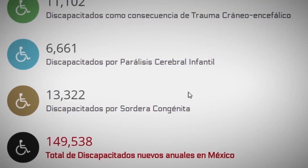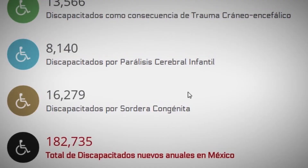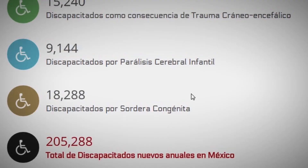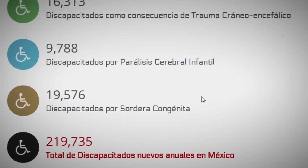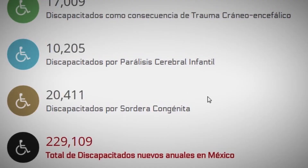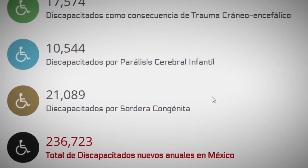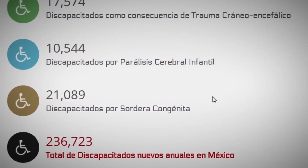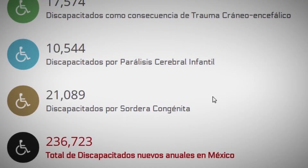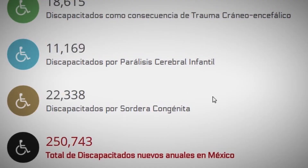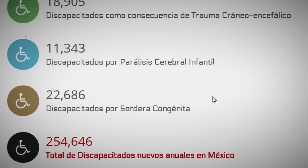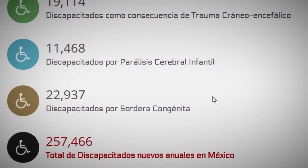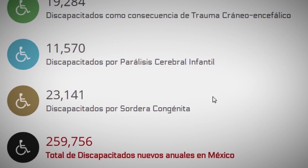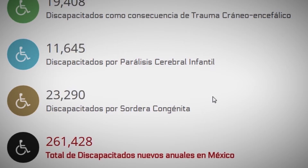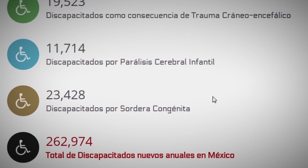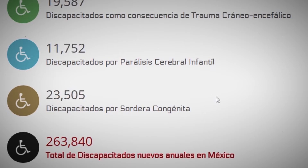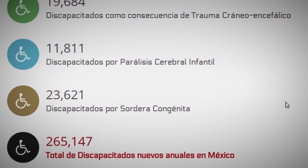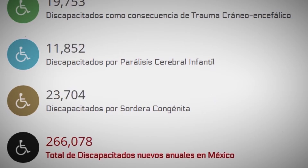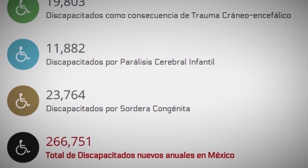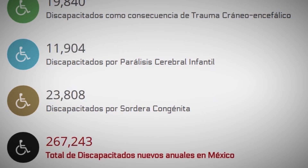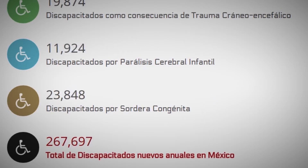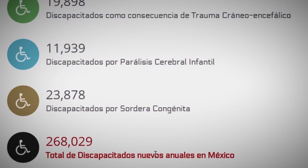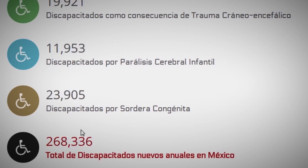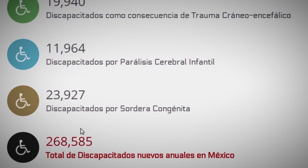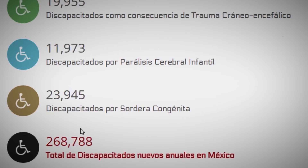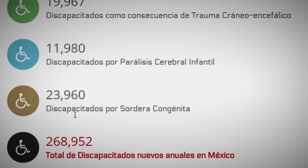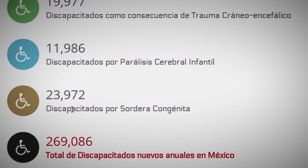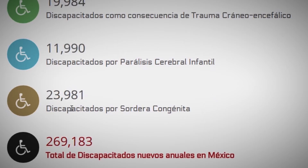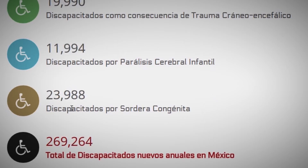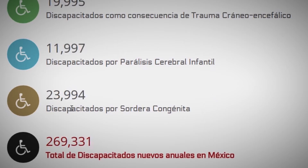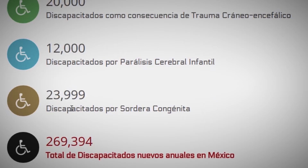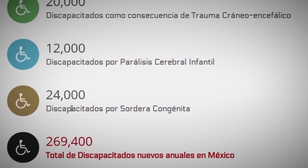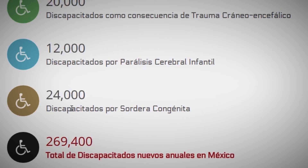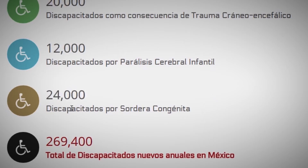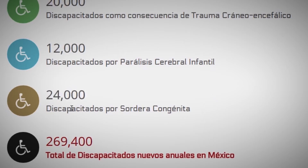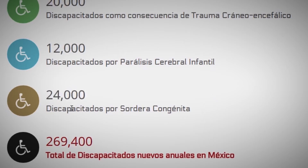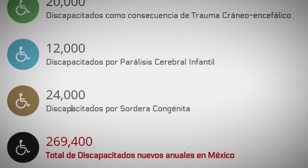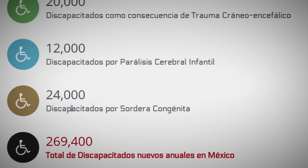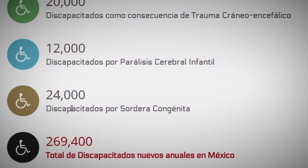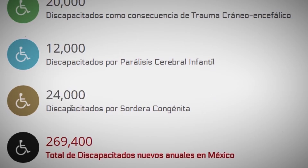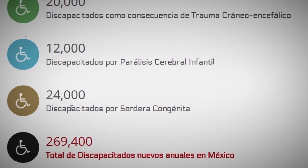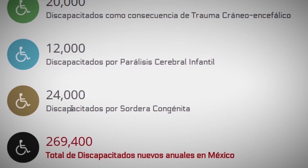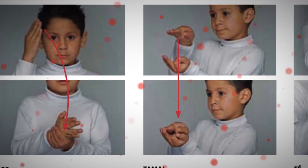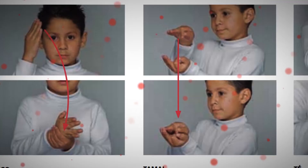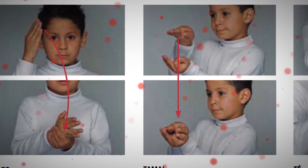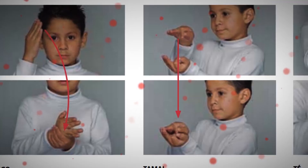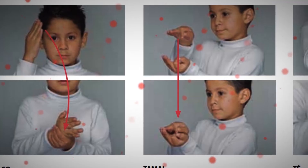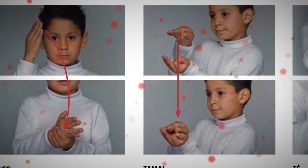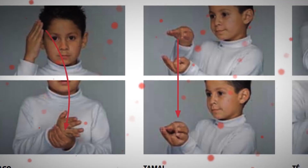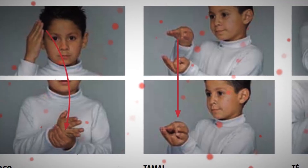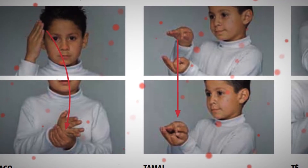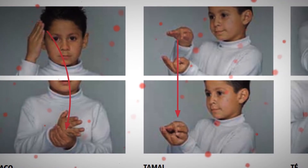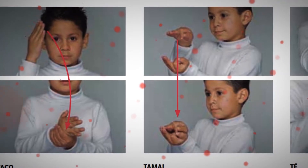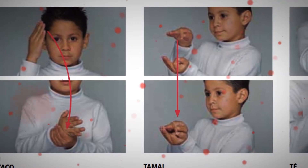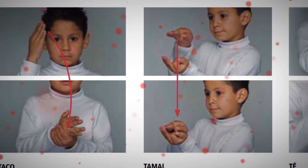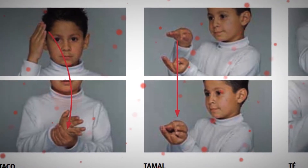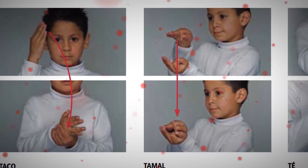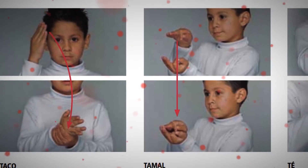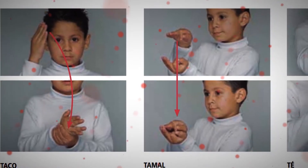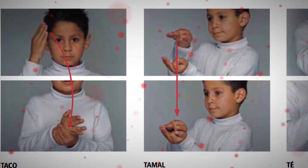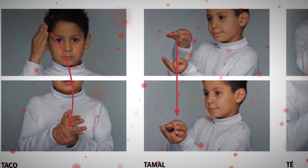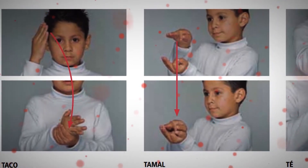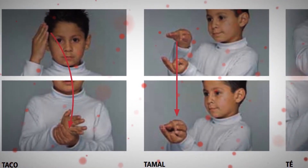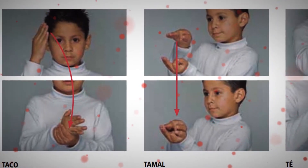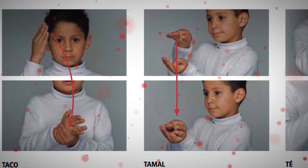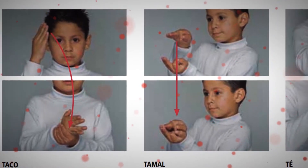Según el Inegi, cada año nacen cerca de 24.000 discapacitados con sordera. Para ellos, existe la